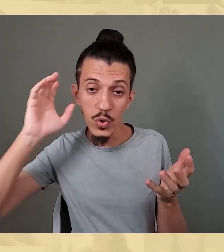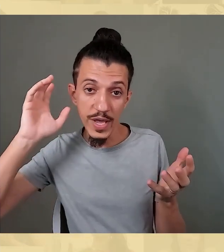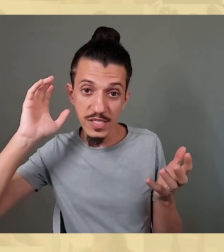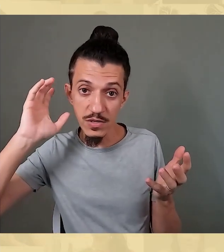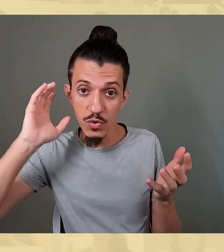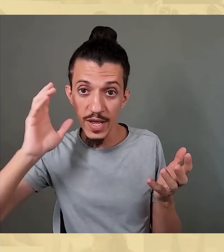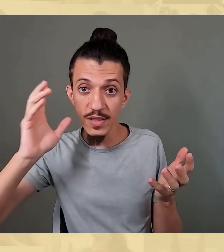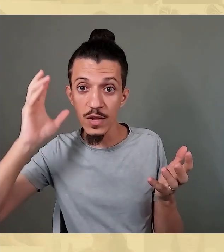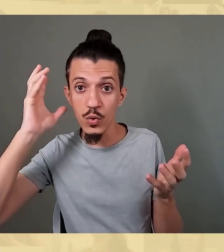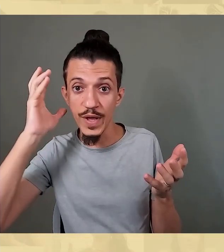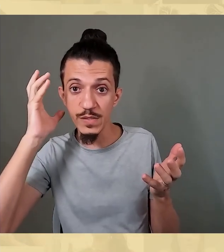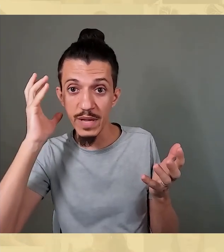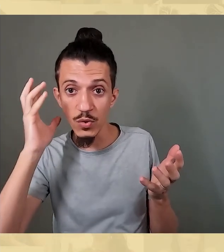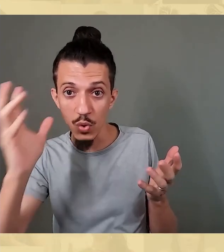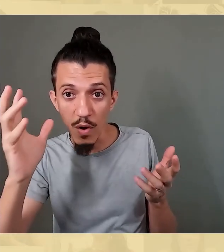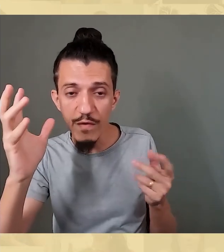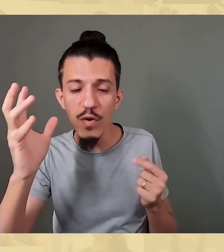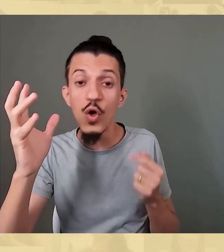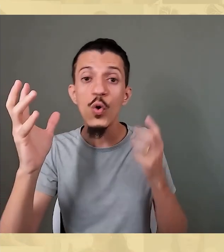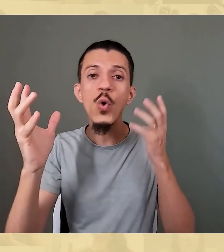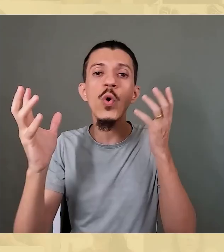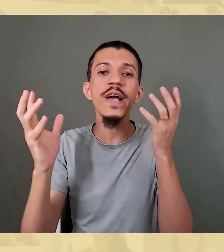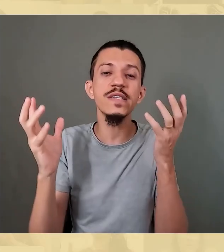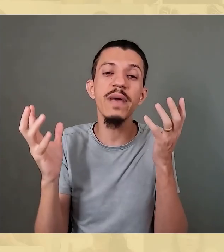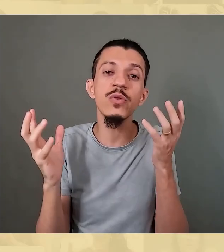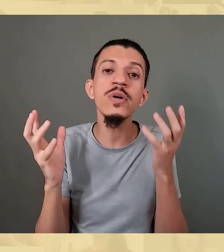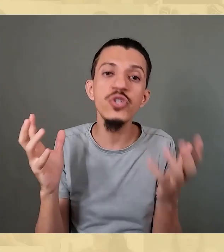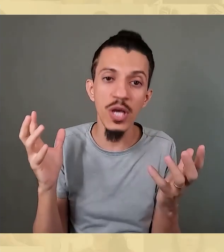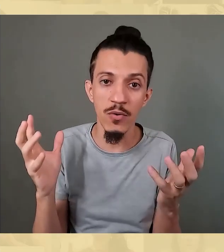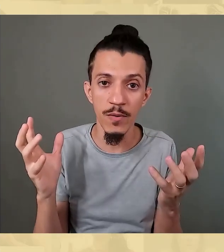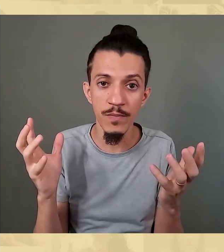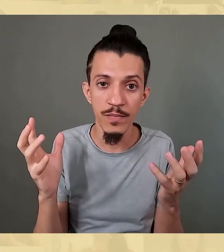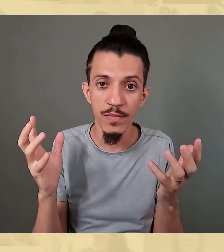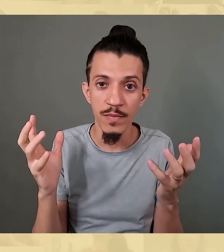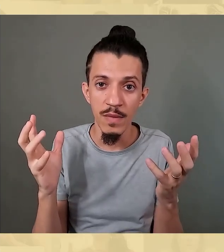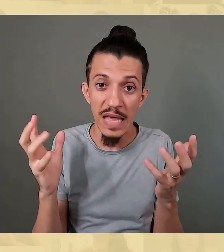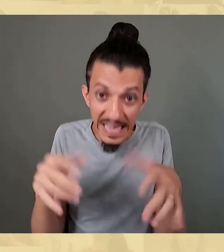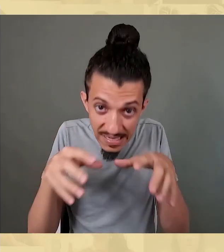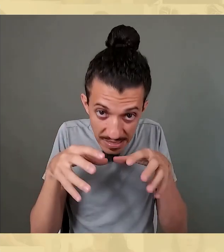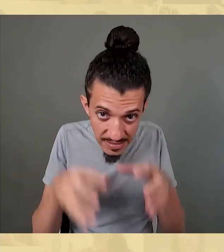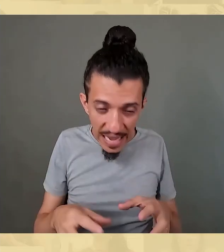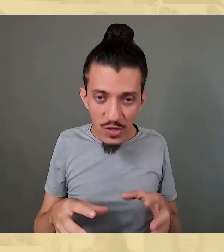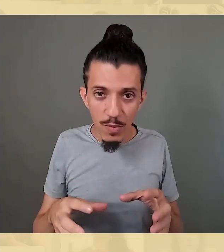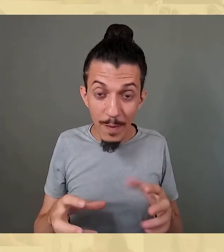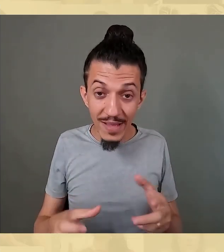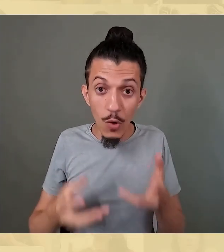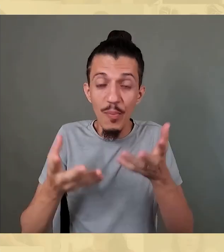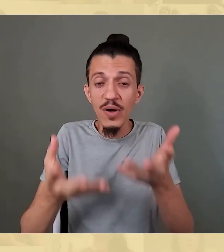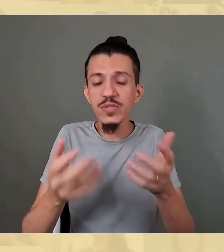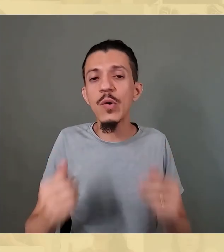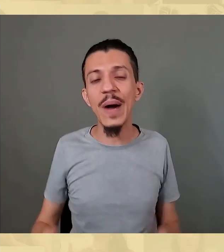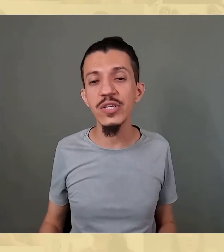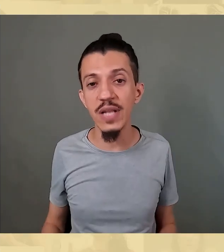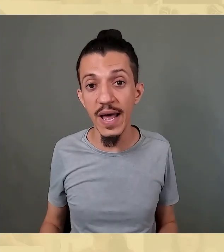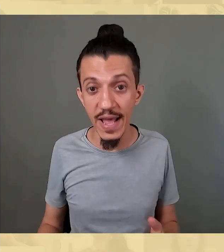eu estou conectando o conhecimento novo com o conhecimento antigo. E nesse exato momento,